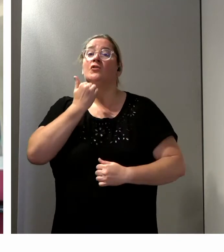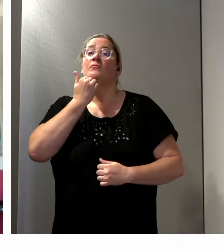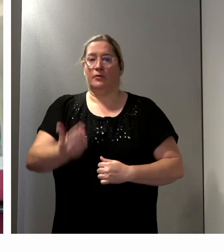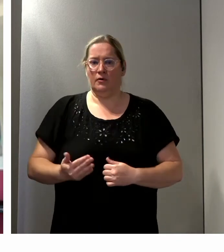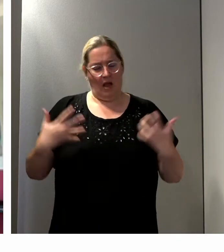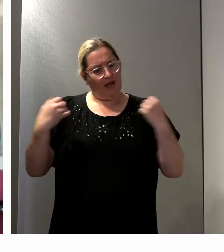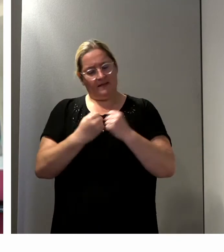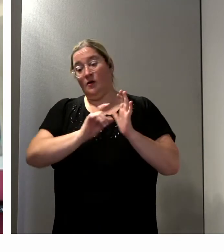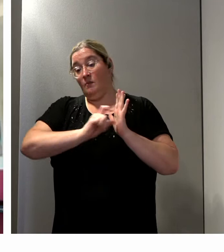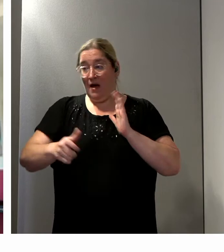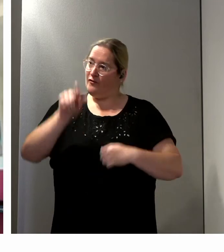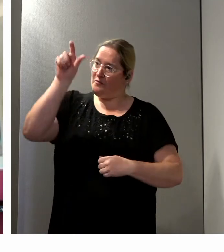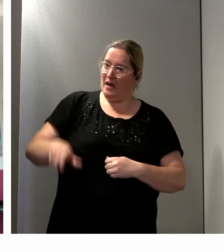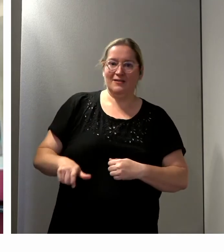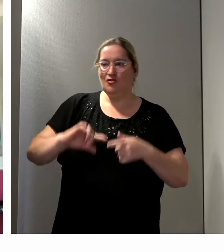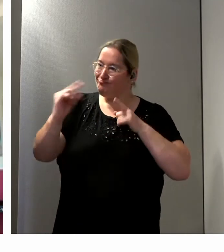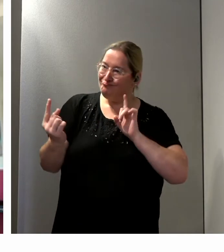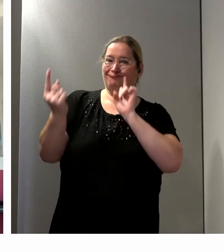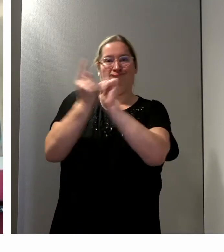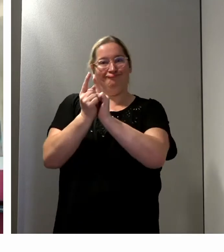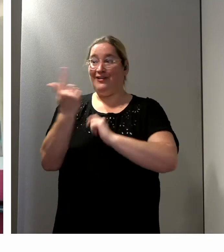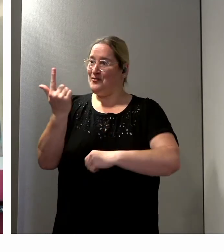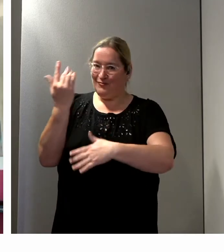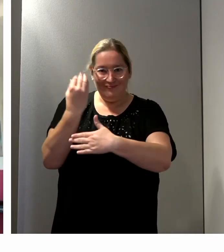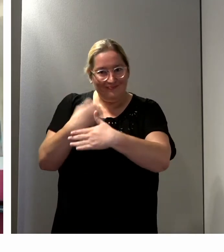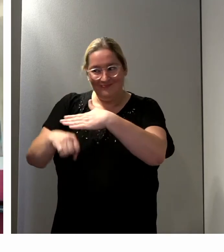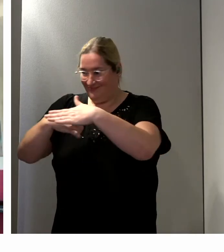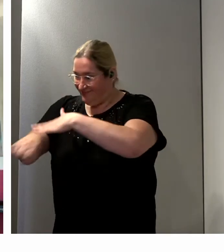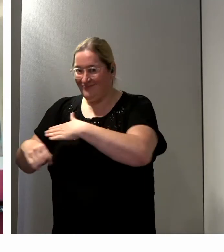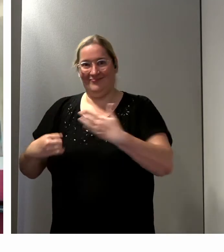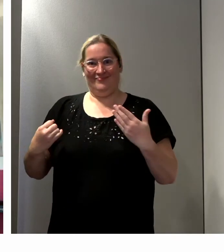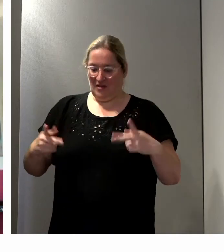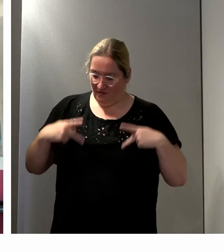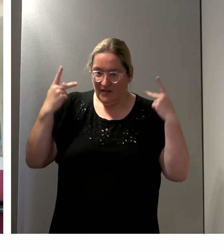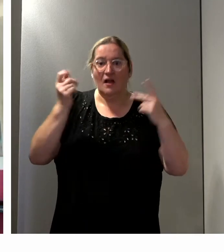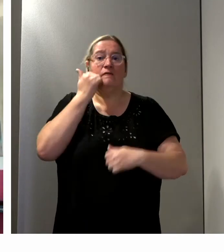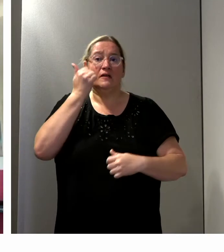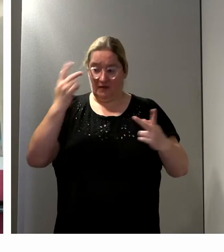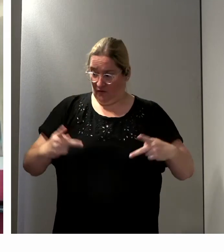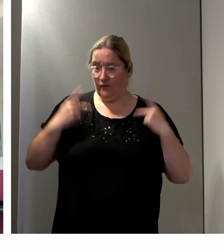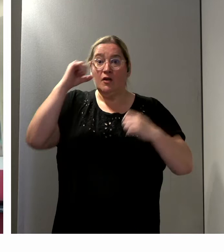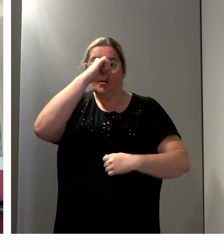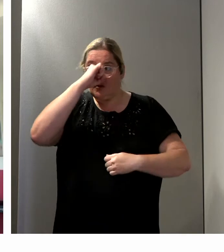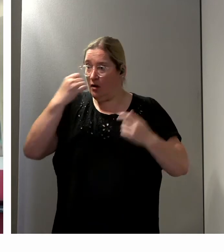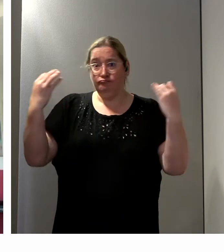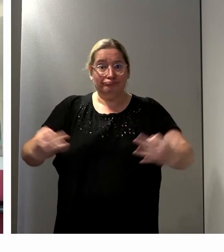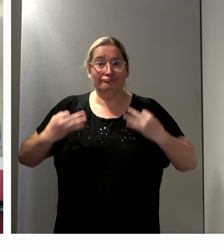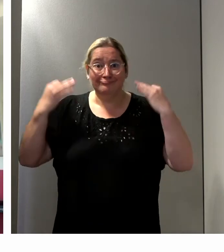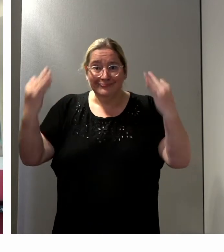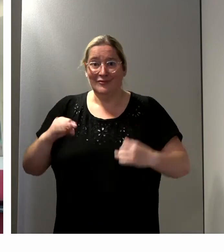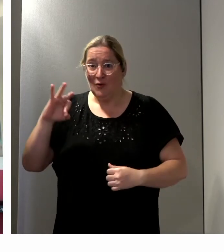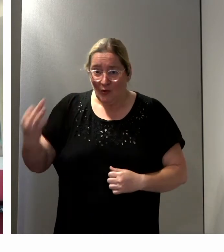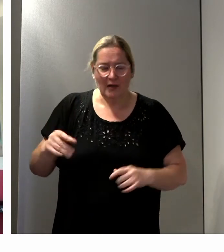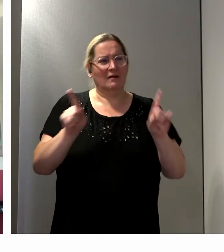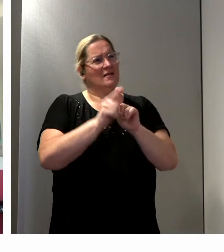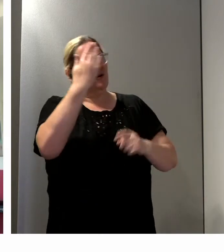son accident, a rencontré une partenaire. Ils ont 2 enfants, une vie affective et sexuelle tout à fait ordinaire.